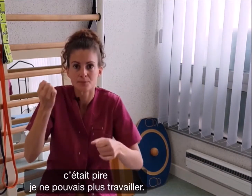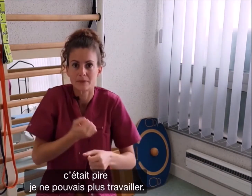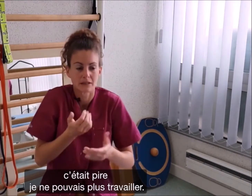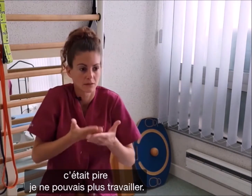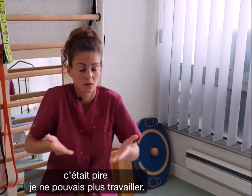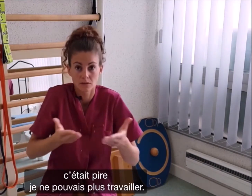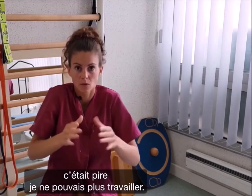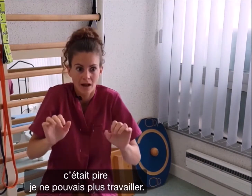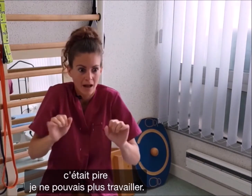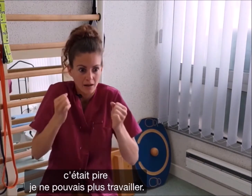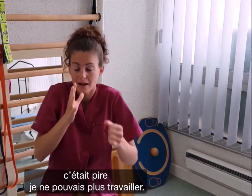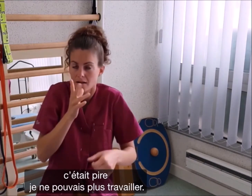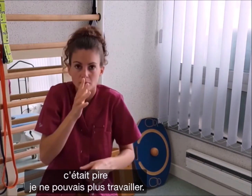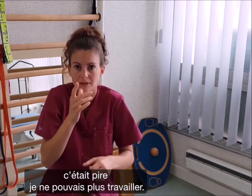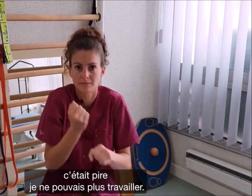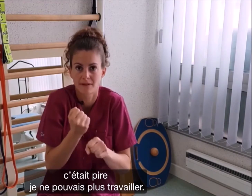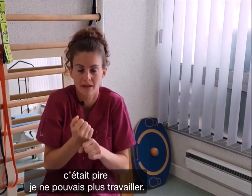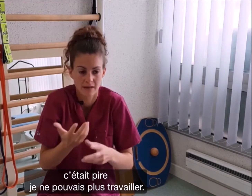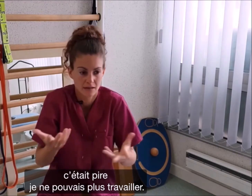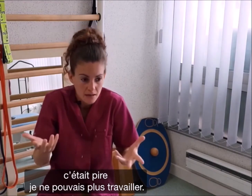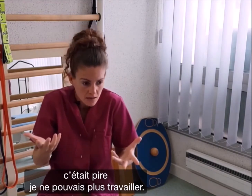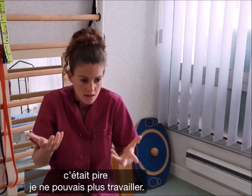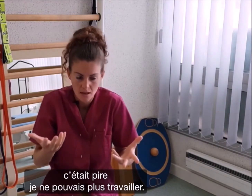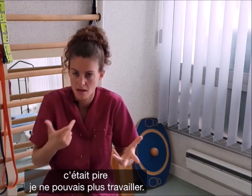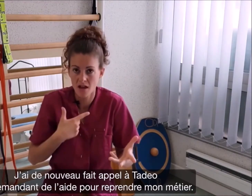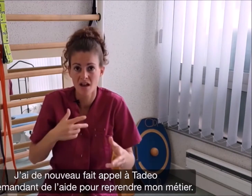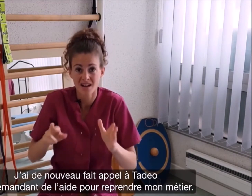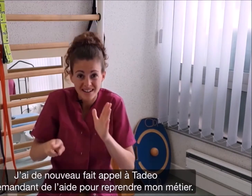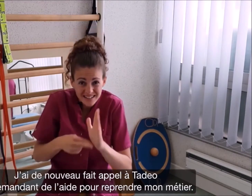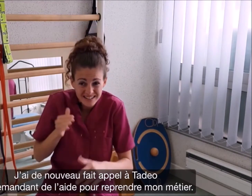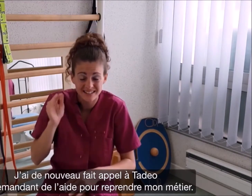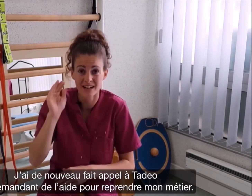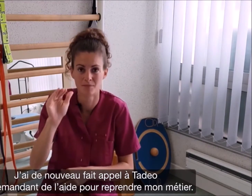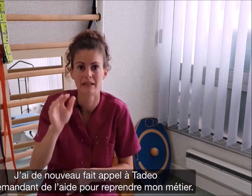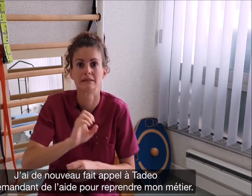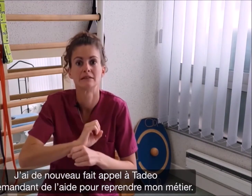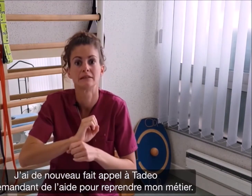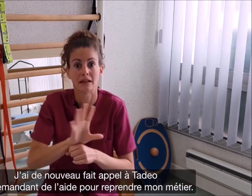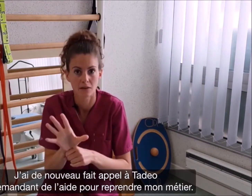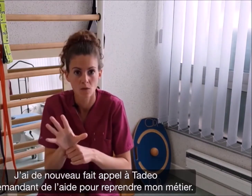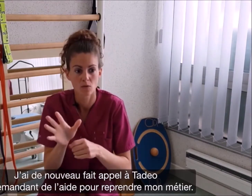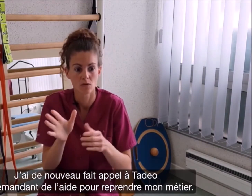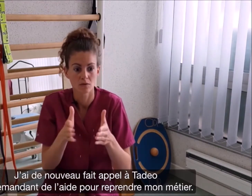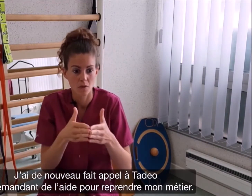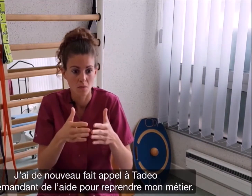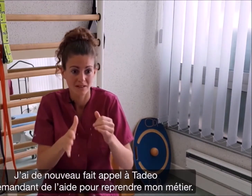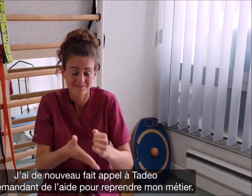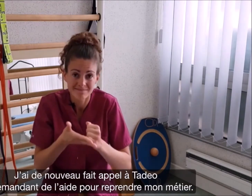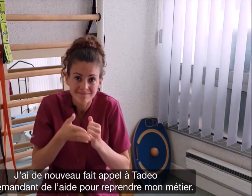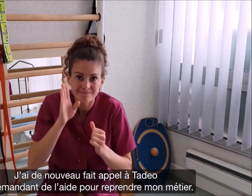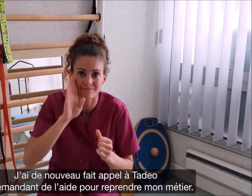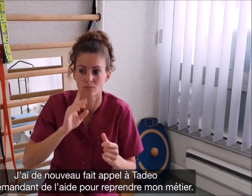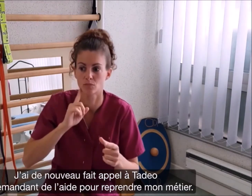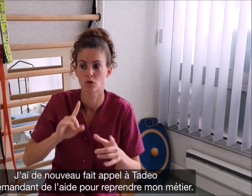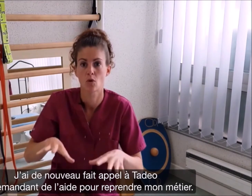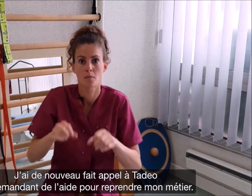masques. C'était pire, je ne pouvais plus travailler. J'ai de nouveau fait appel à Tadeo en demandant de l'aide pour reprendre mon